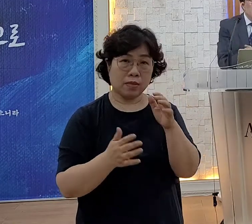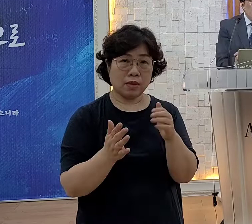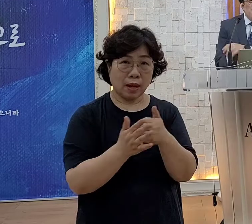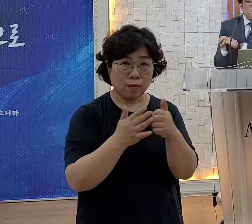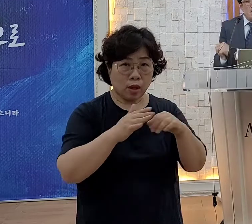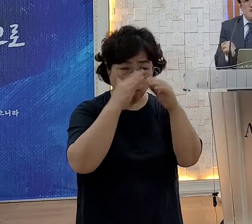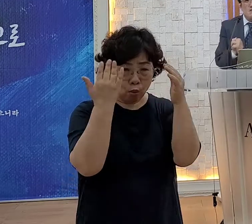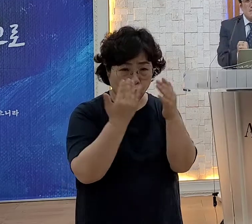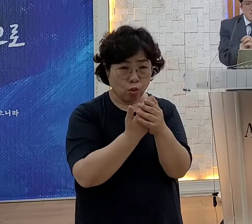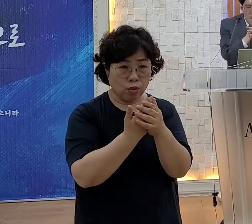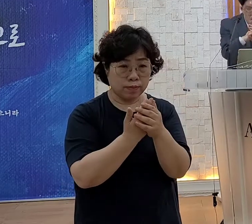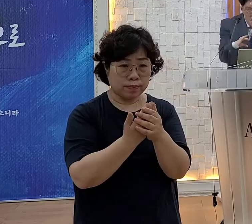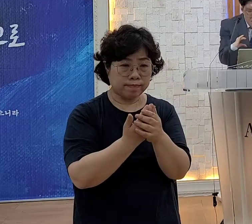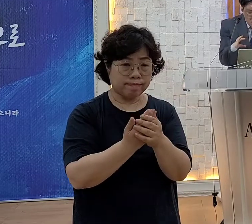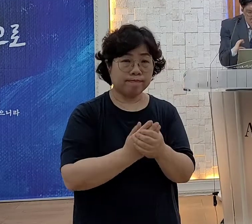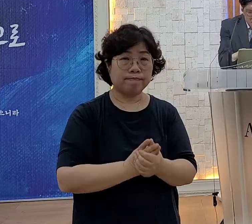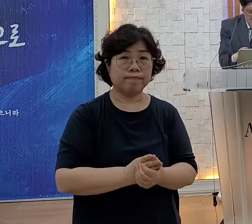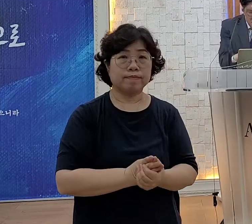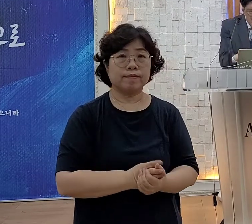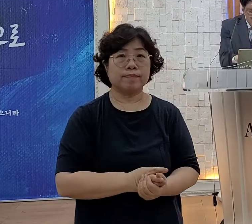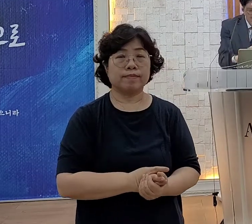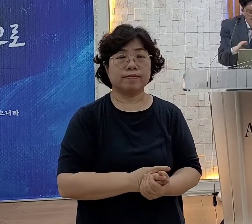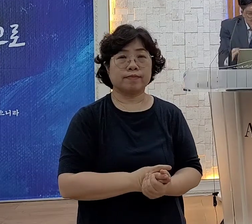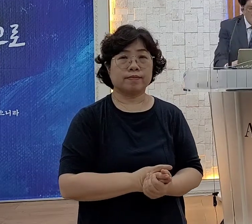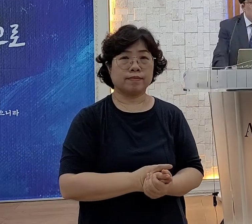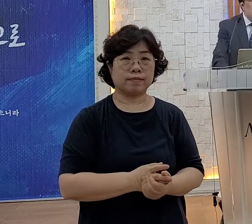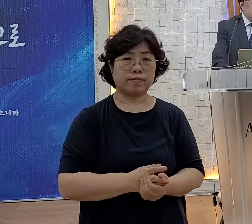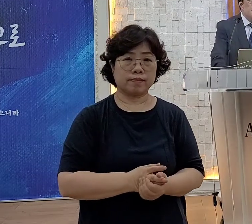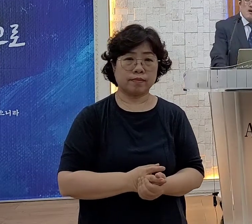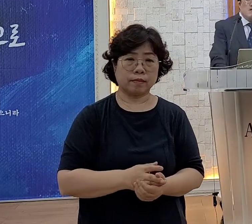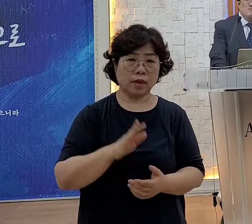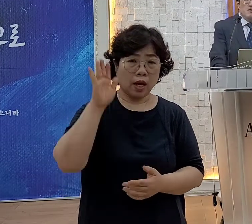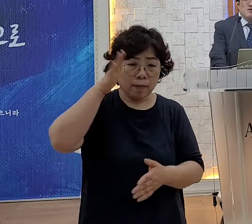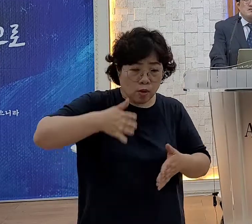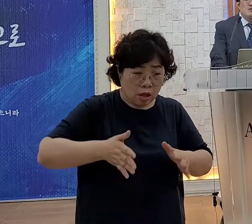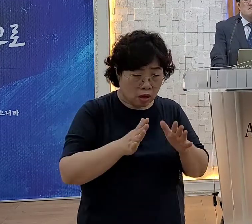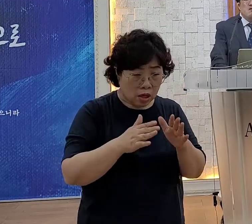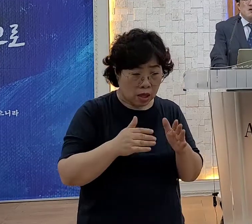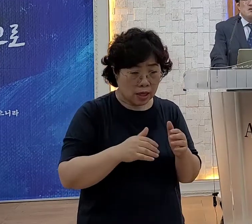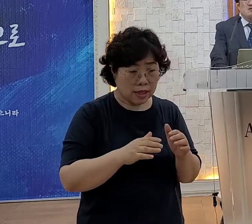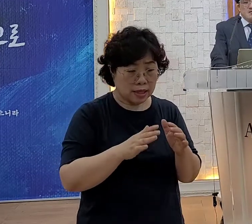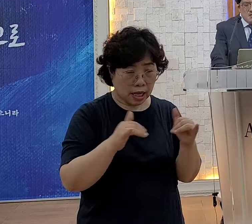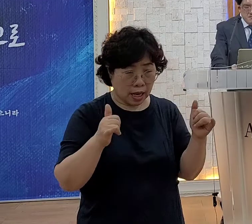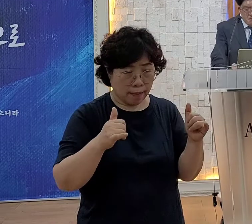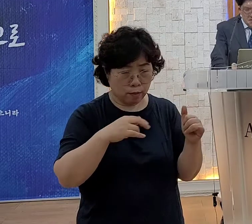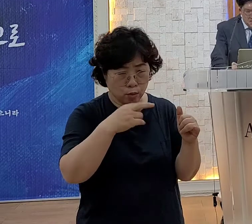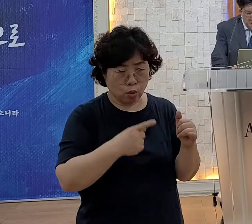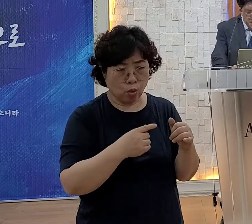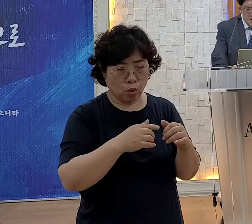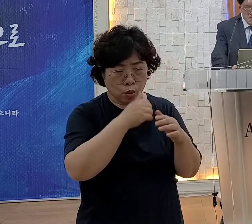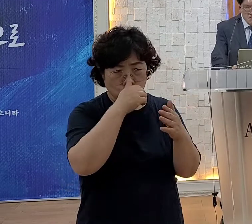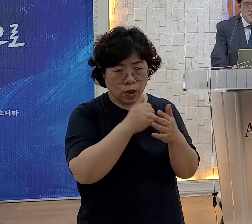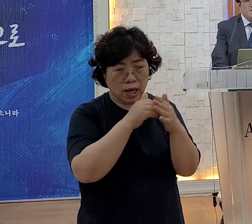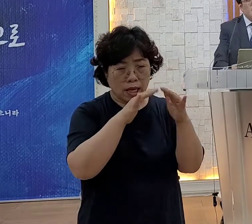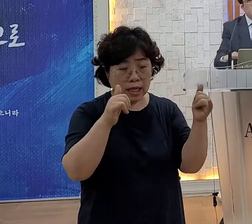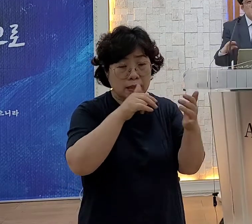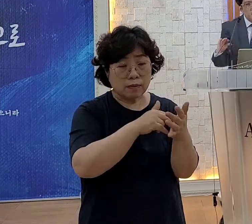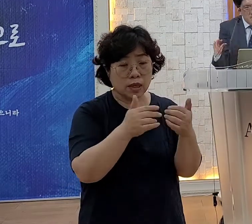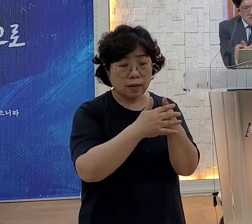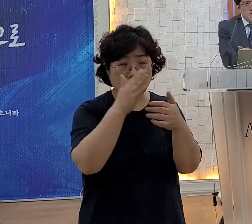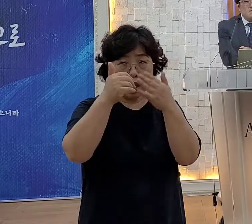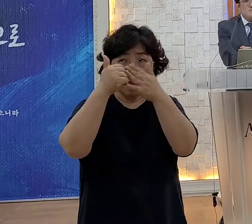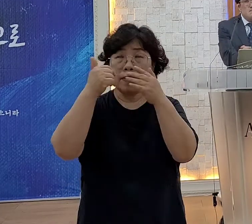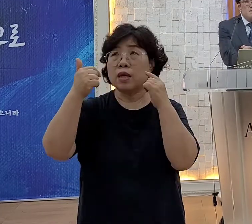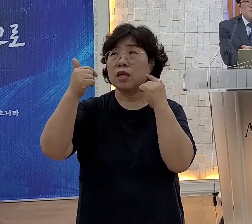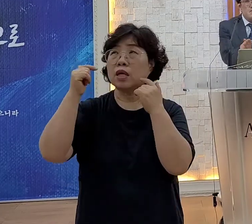죄를 범했다. 앞으로 태어날 사람도 다 모두 다 죄를 범했기 때문에 결코 하나님의 영광에 이르지 못한다. 이 말. 그러니까